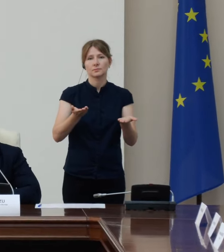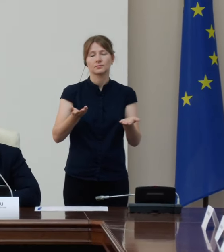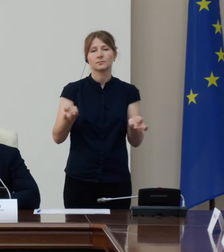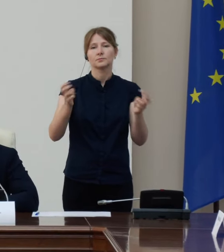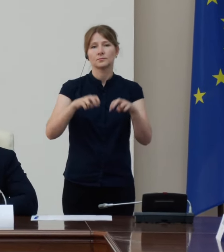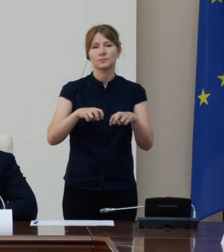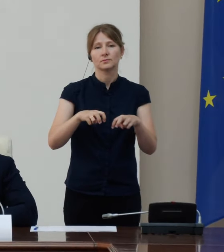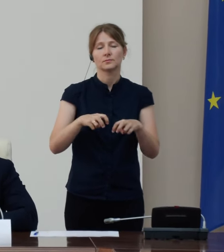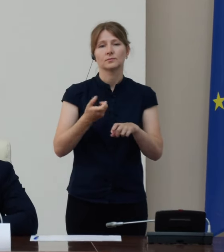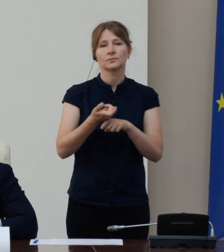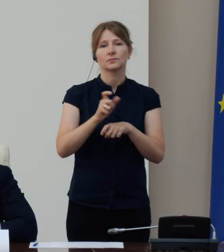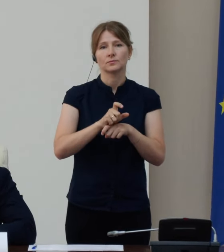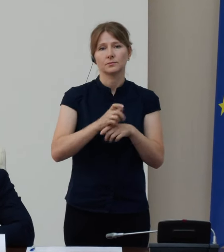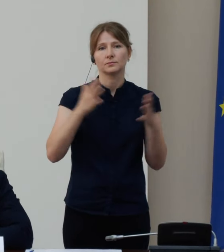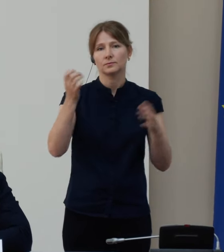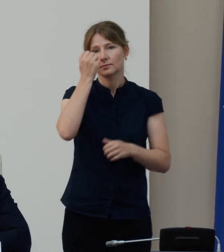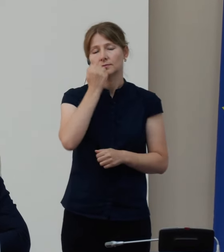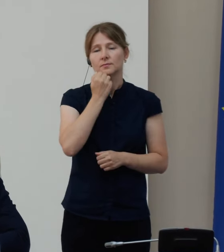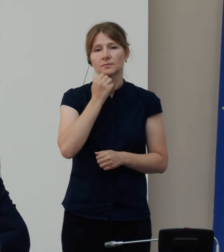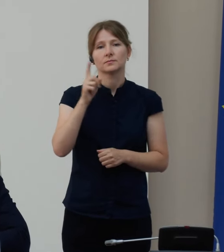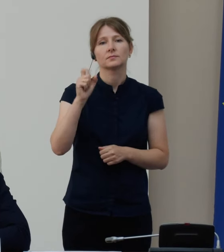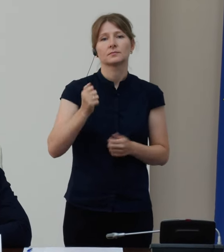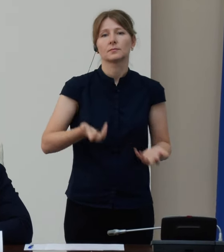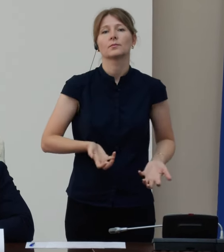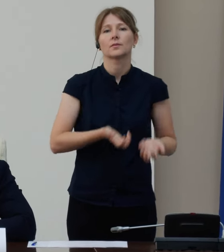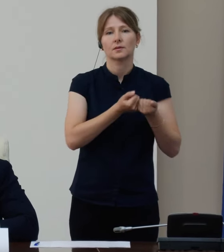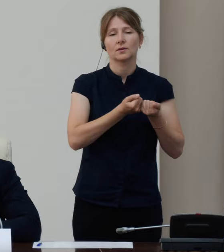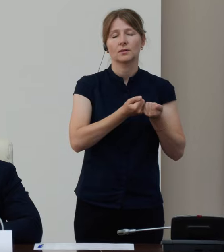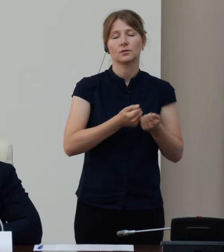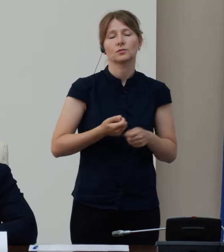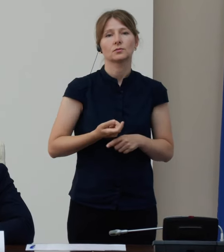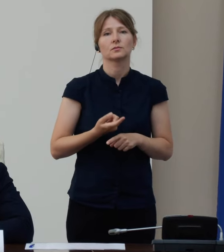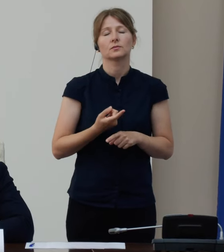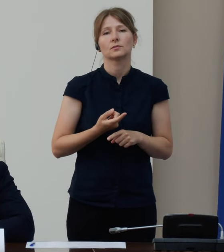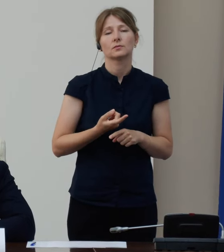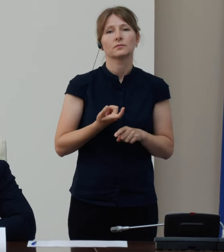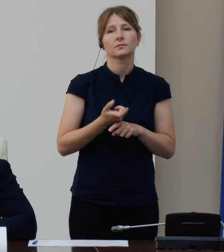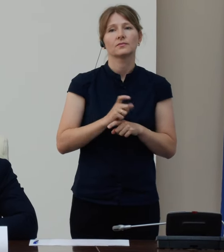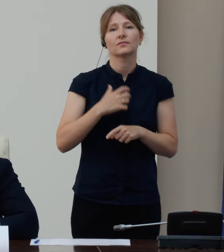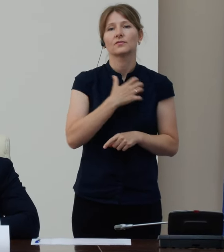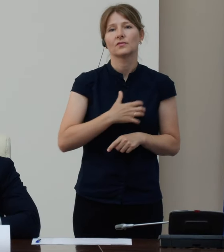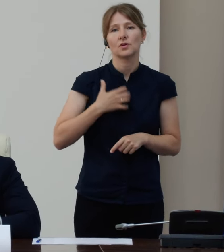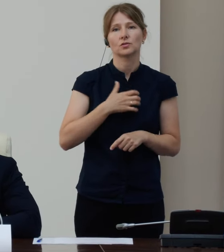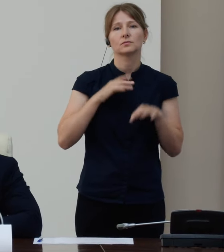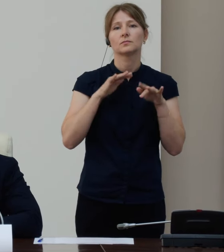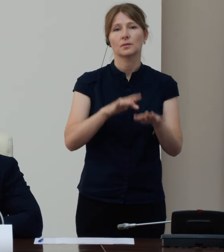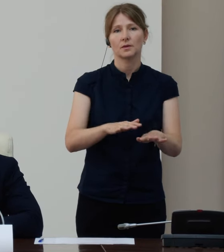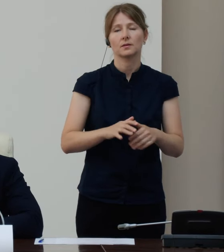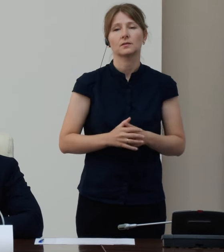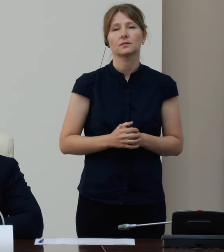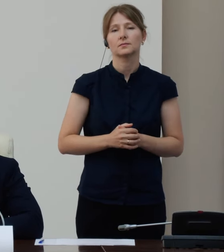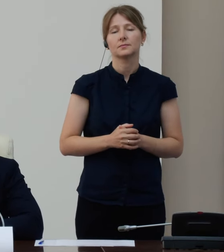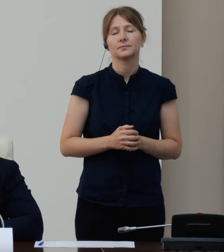Vă mulțumesc foarte mult că ați sprijinit efortul ăsta foarte important și